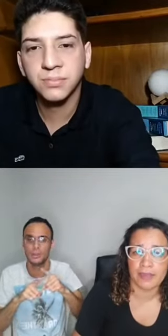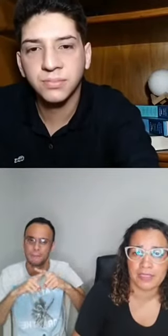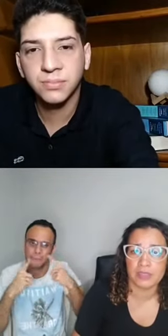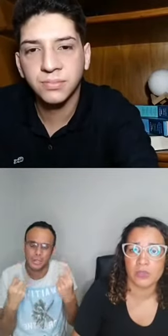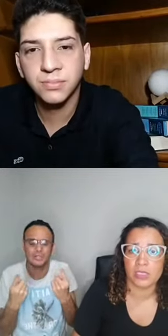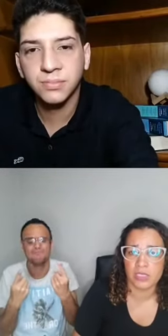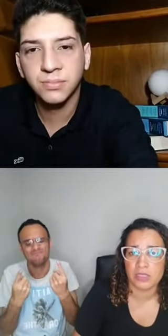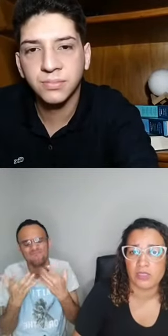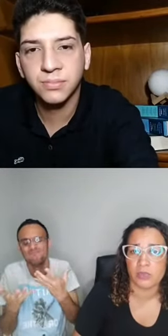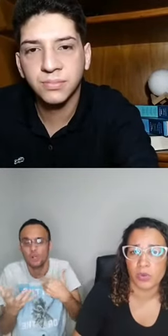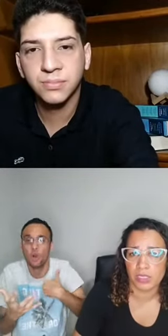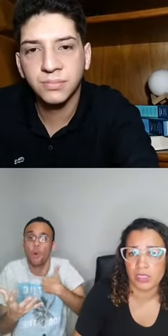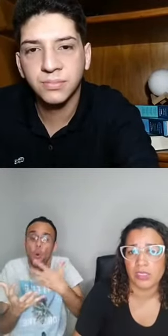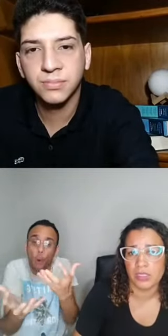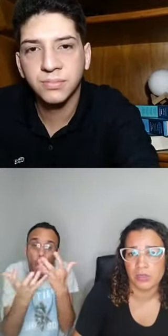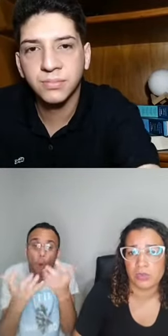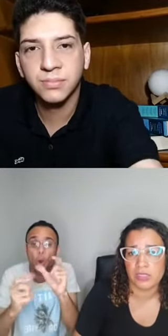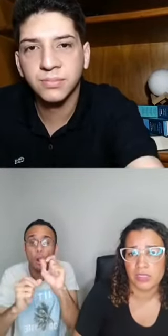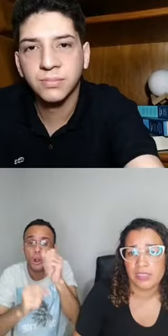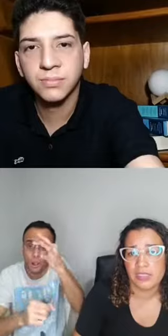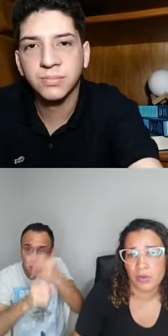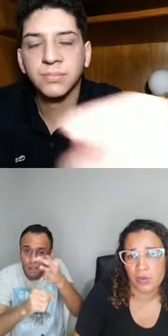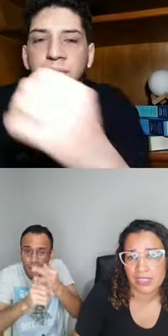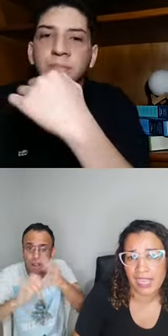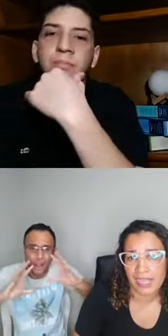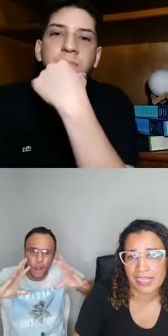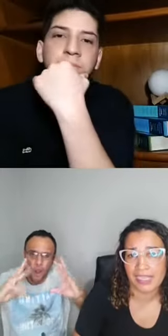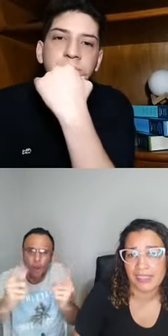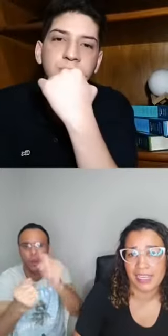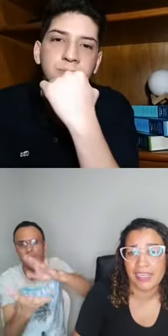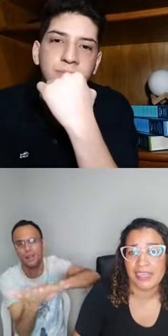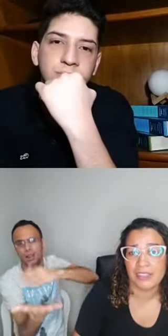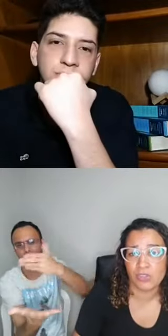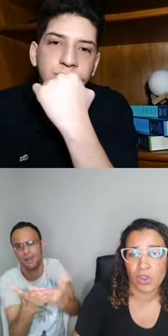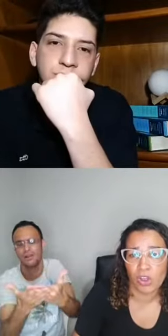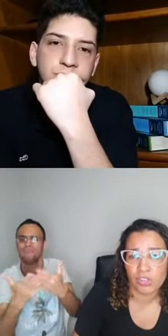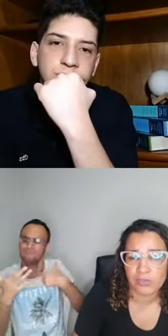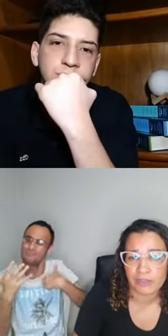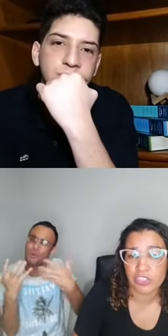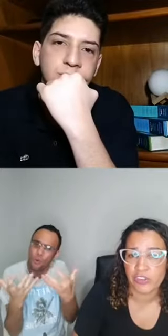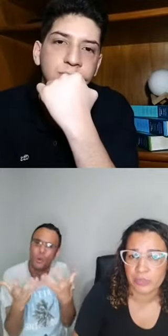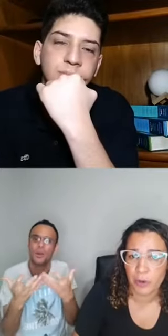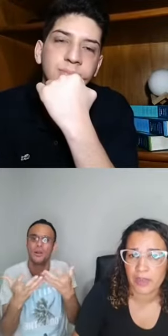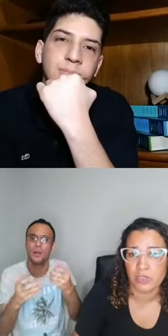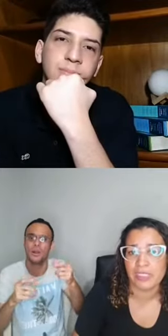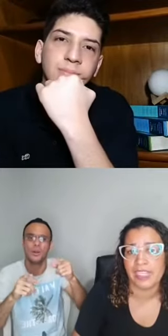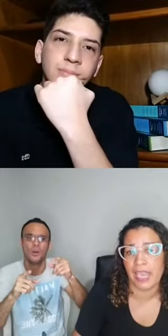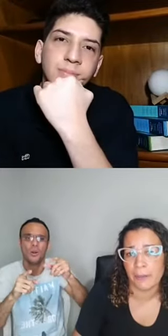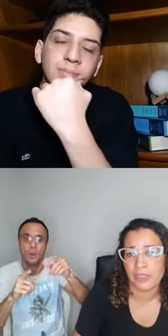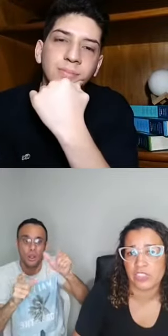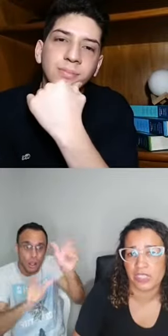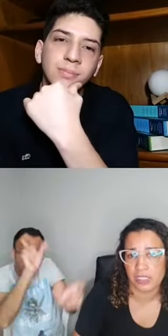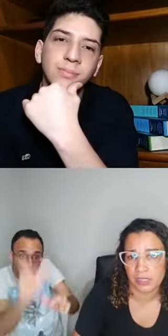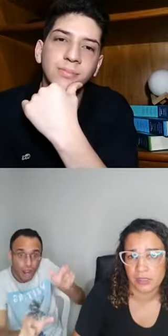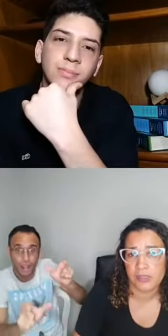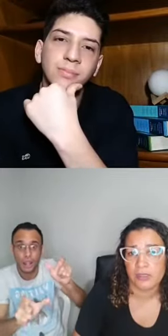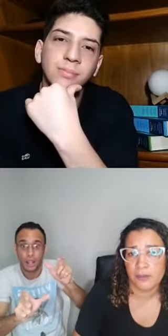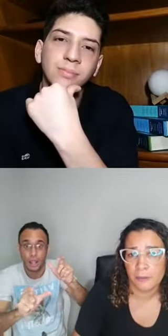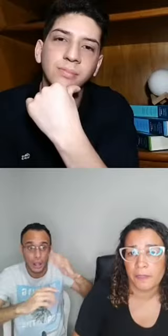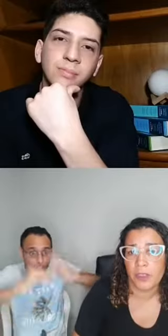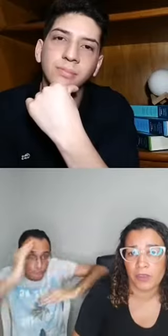tá passando isso aos pouquinhos. Então, eu gostaria, né, que todo, né, que tivesse pelo menos intérprete